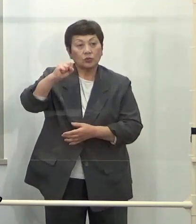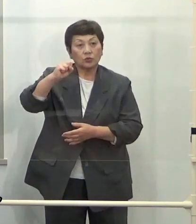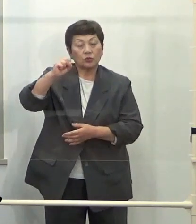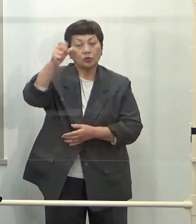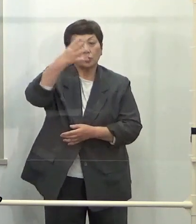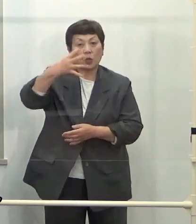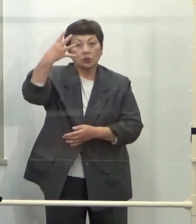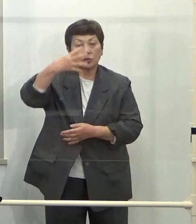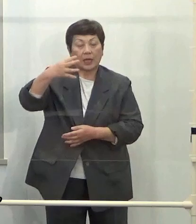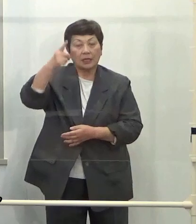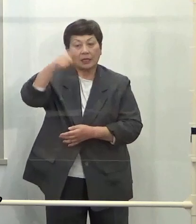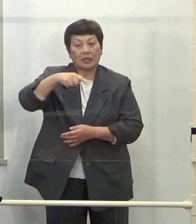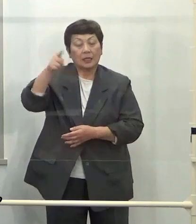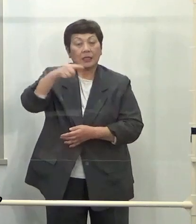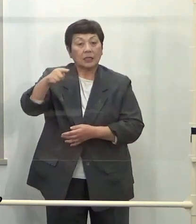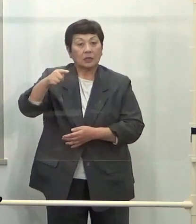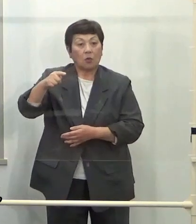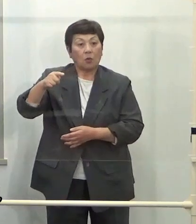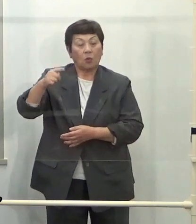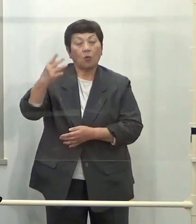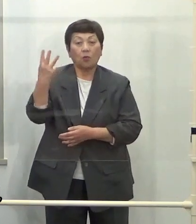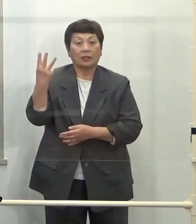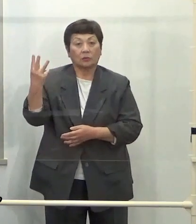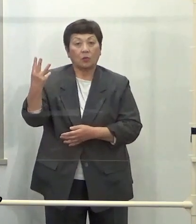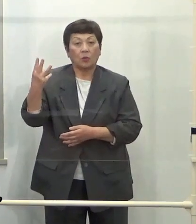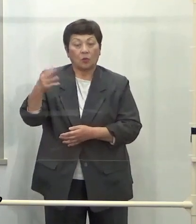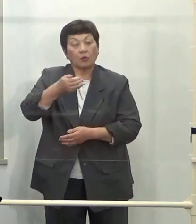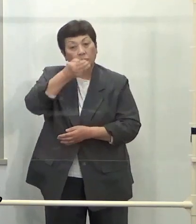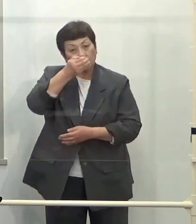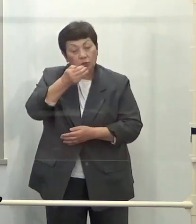らいでございますので、十分足りるというふうに考えています。